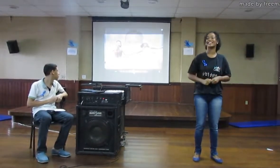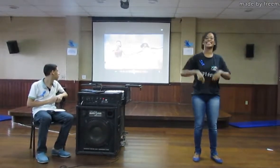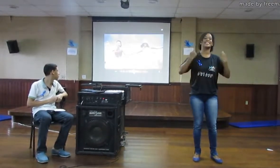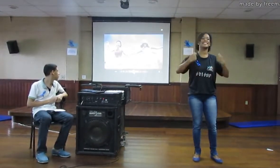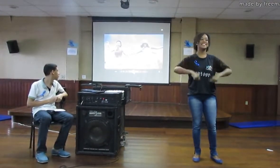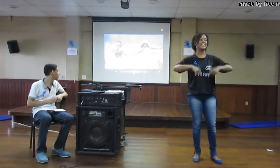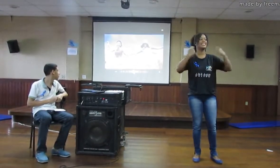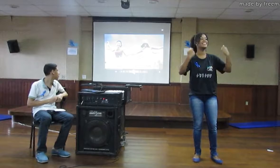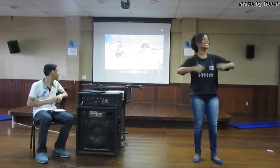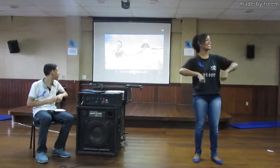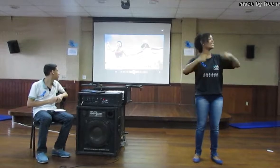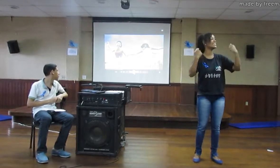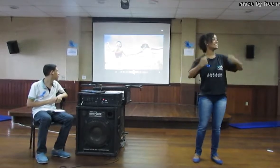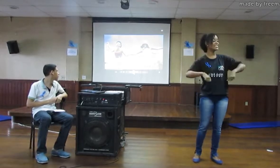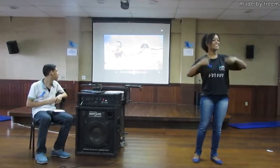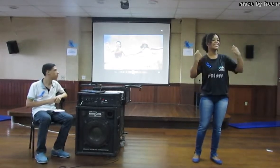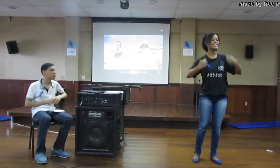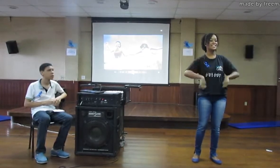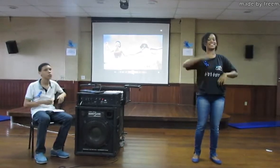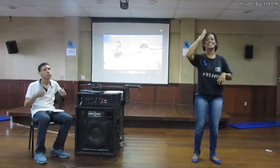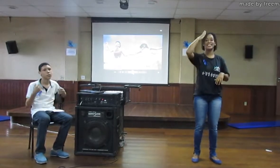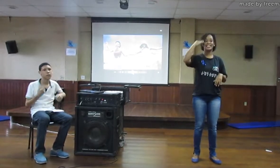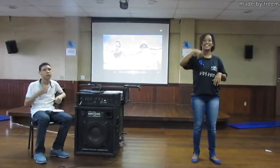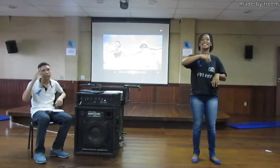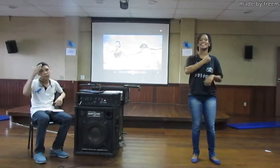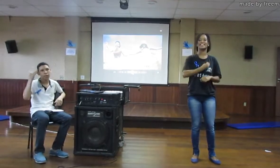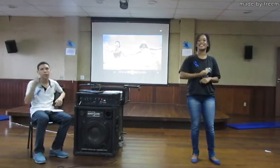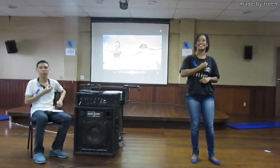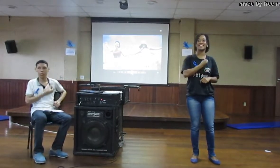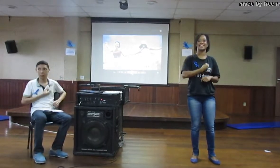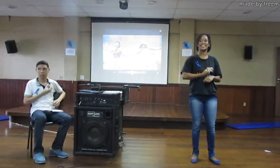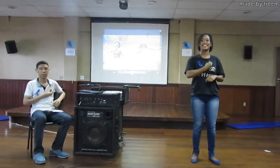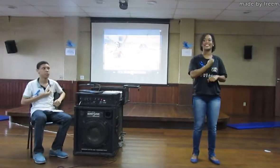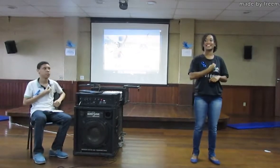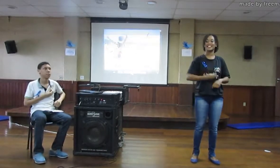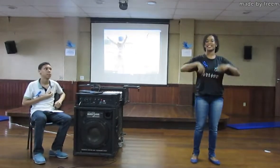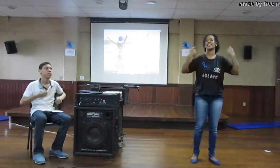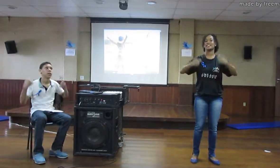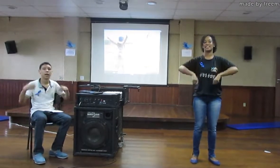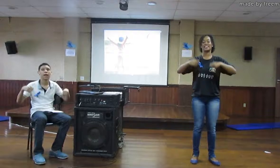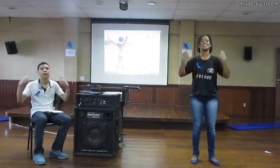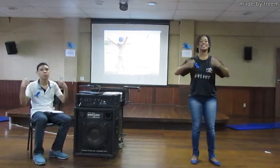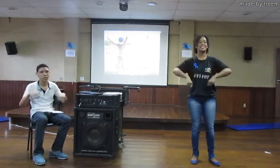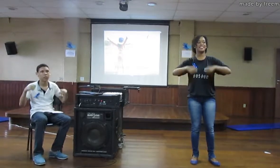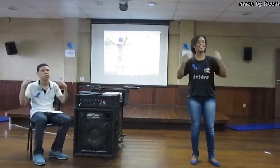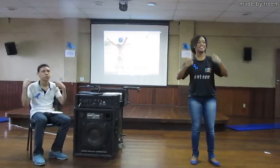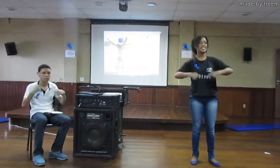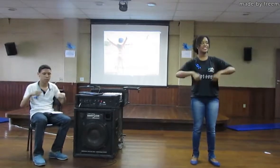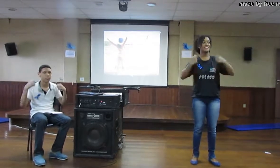escolher. É preciso saber viver.